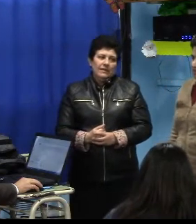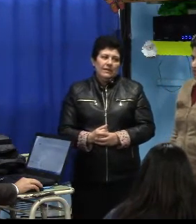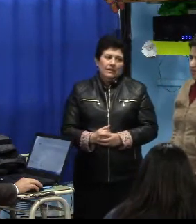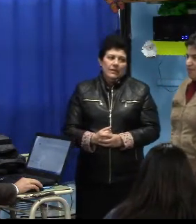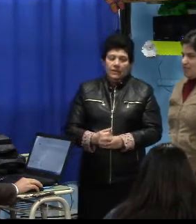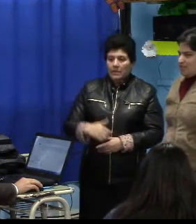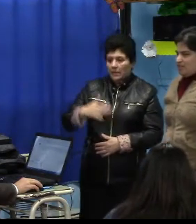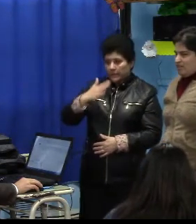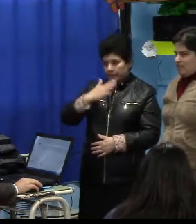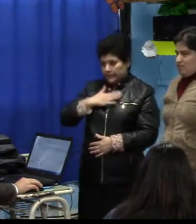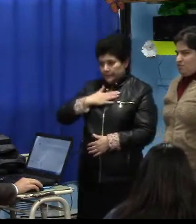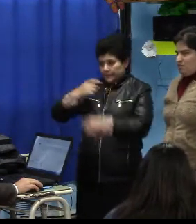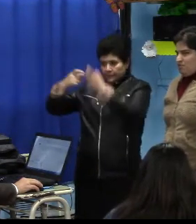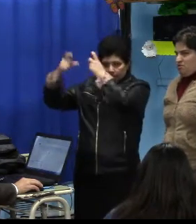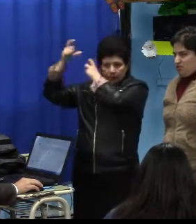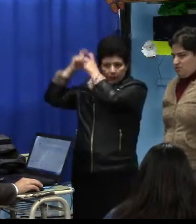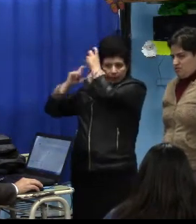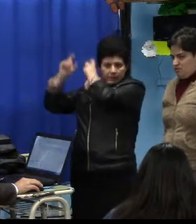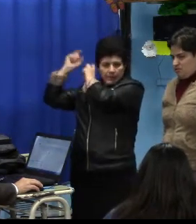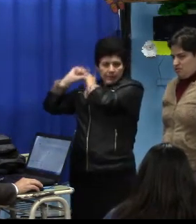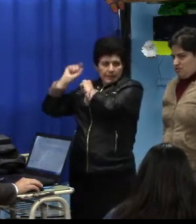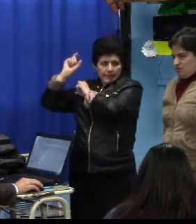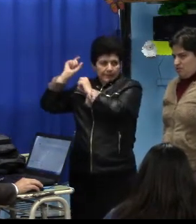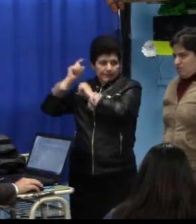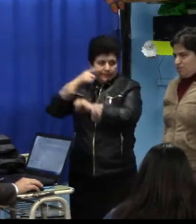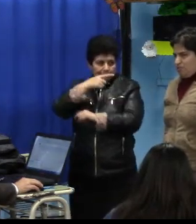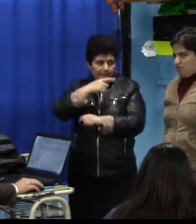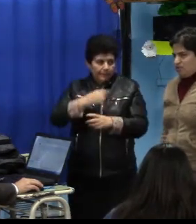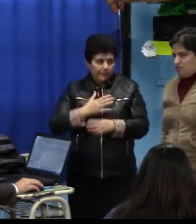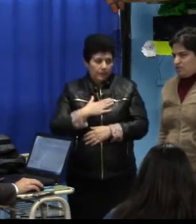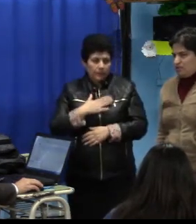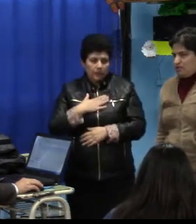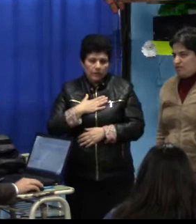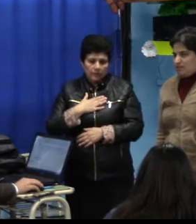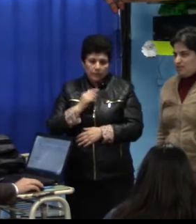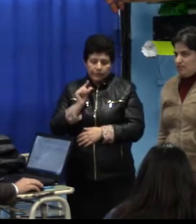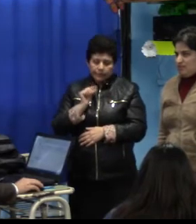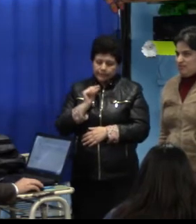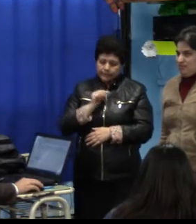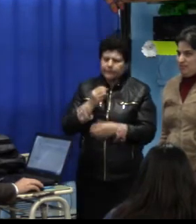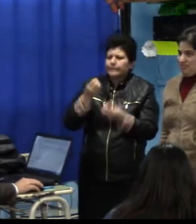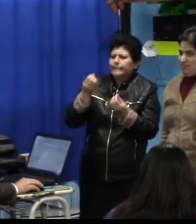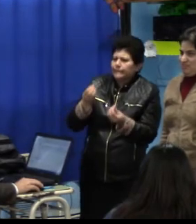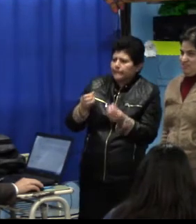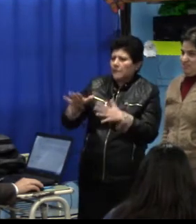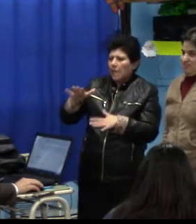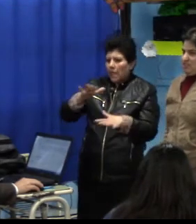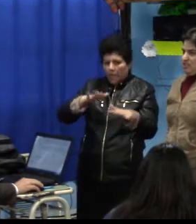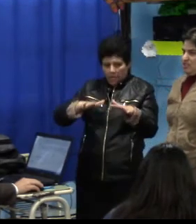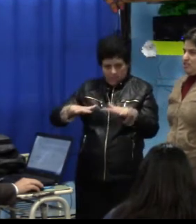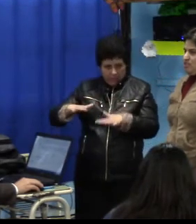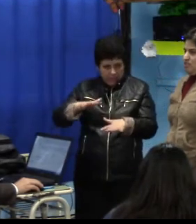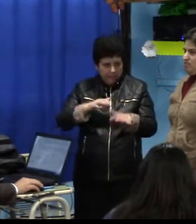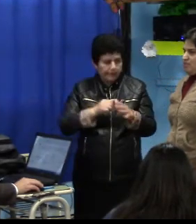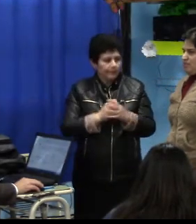Bueno, en mi experiencia, como lo poco que he podido hacer,